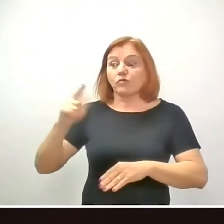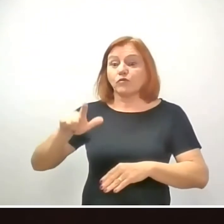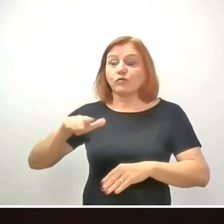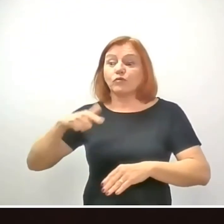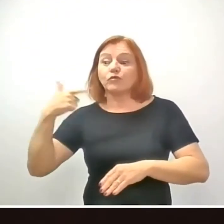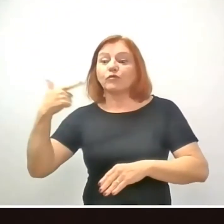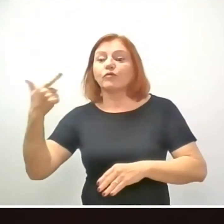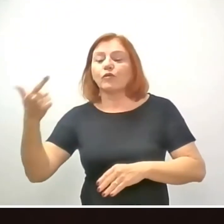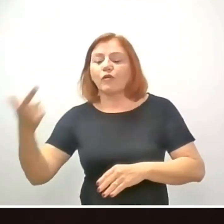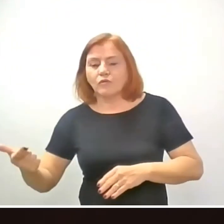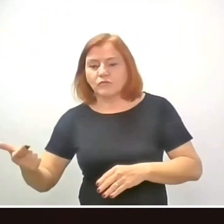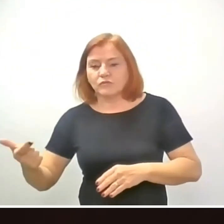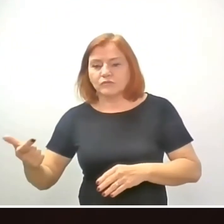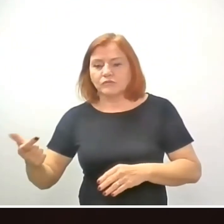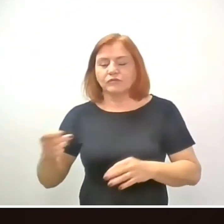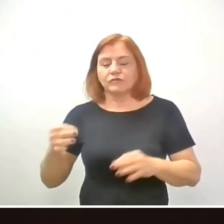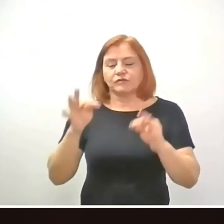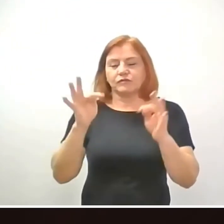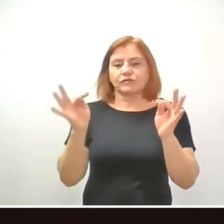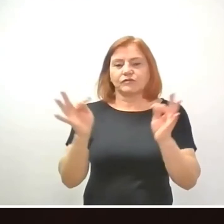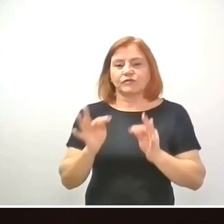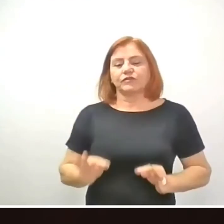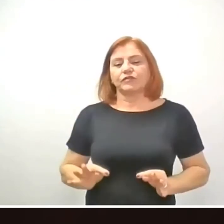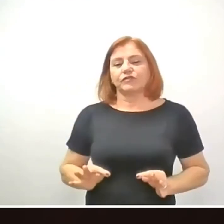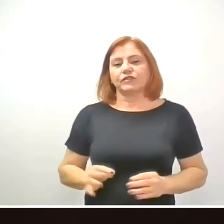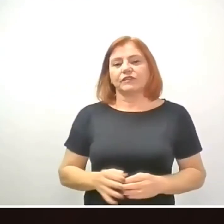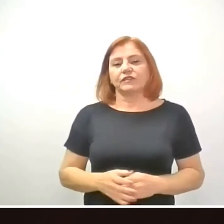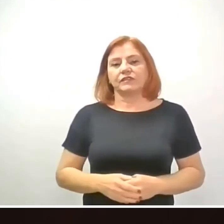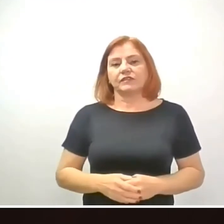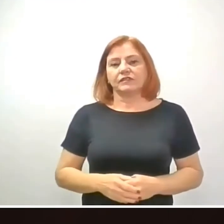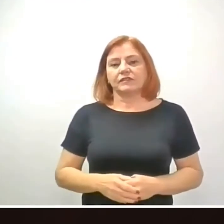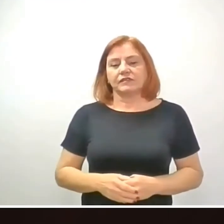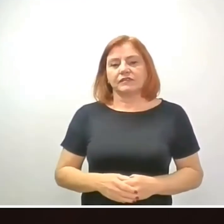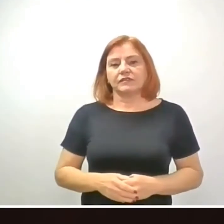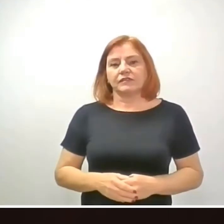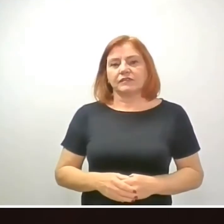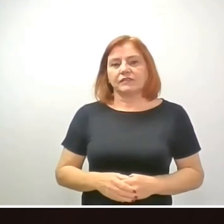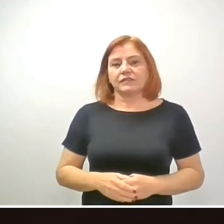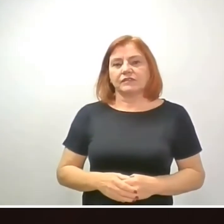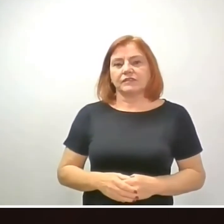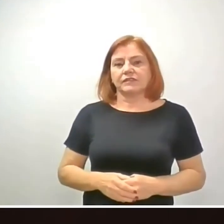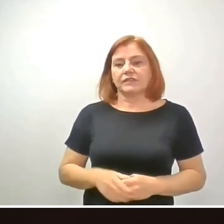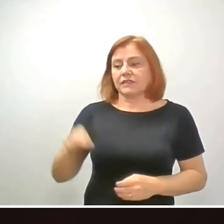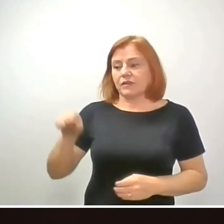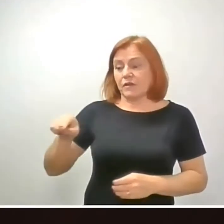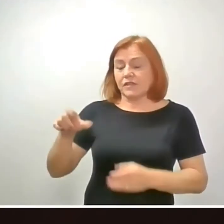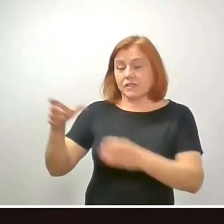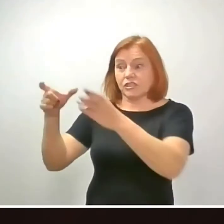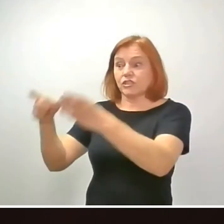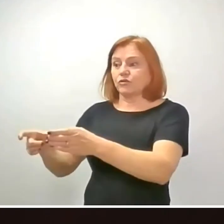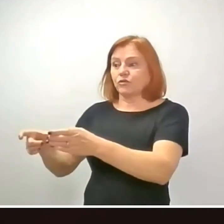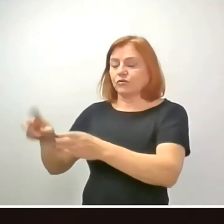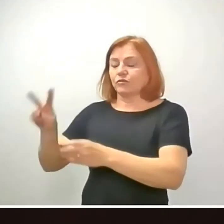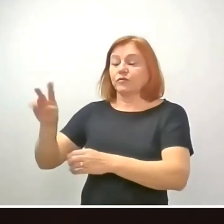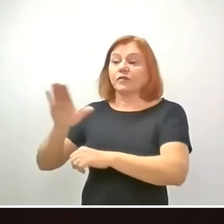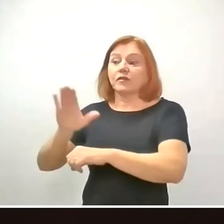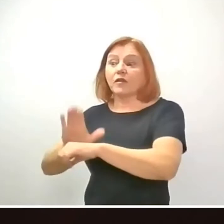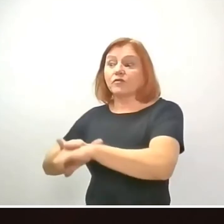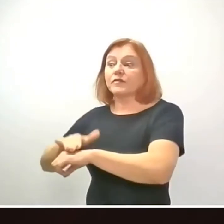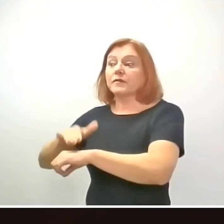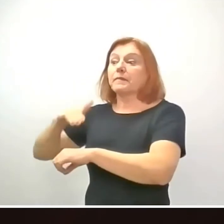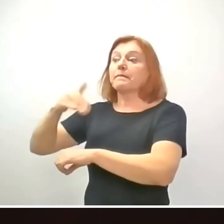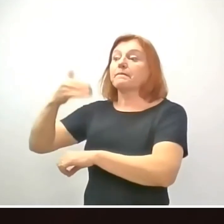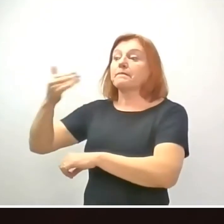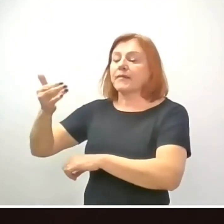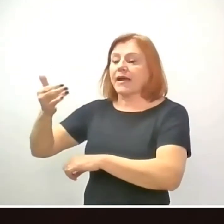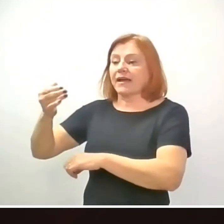esses valdenses, albigenses, eles eram os demais de Tiatira. Vocês estão entendendo? Né? É